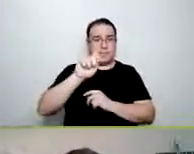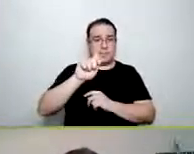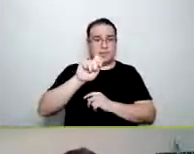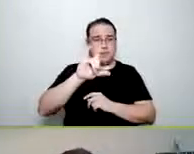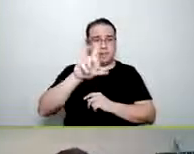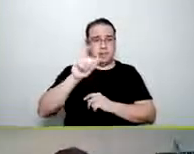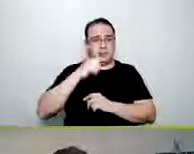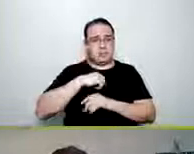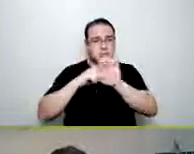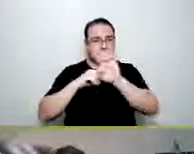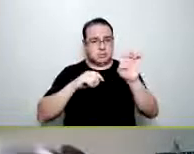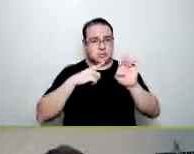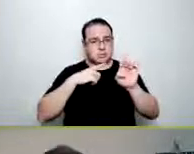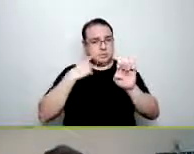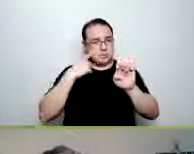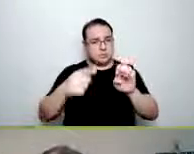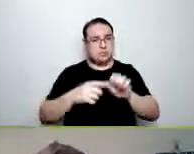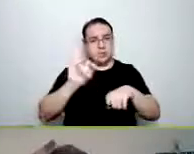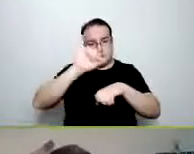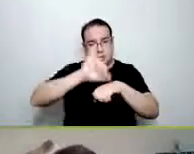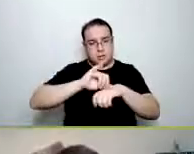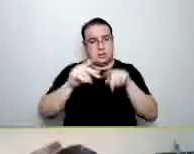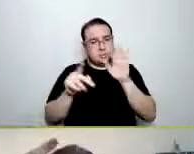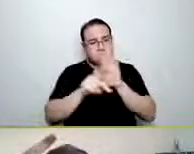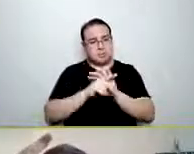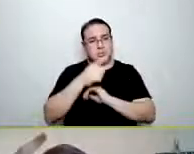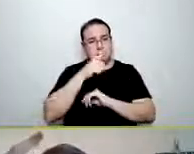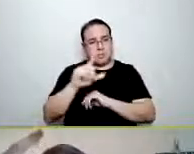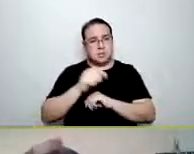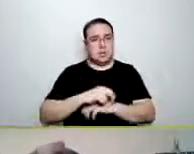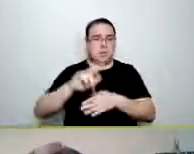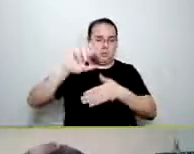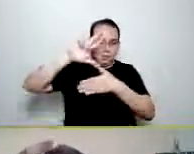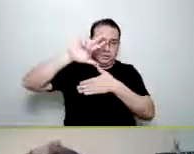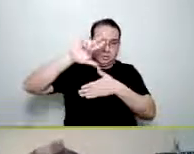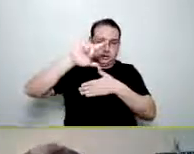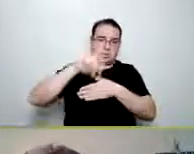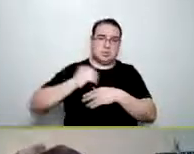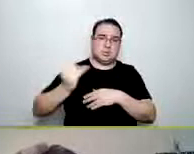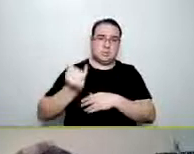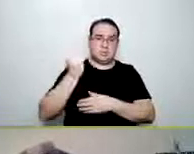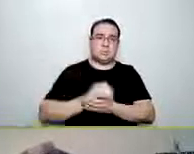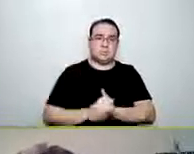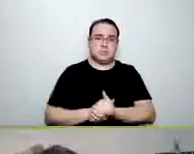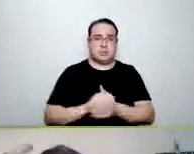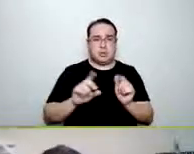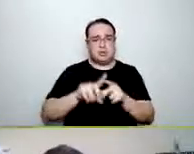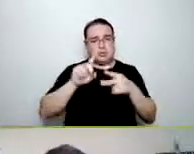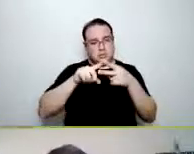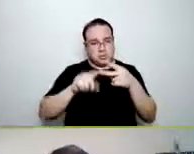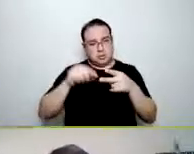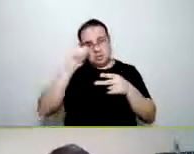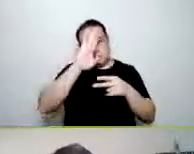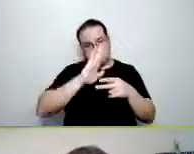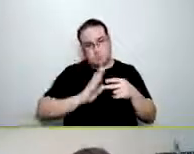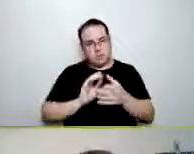à esquerda, que é o acervo de línguas da América Latina, que é muito relevante. Mas também tem 2 acervos no Brasil,